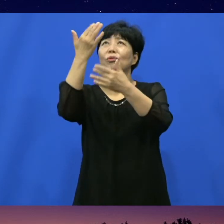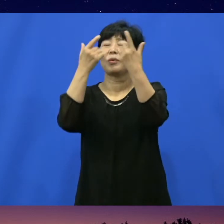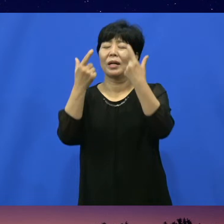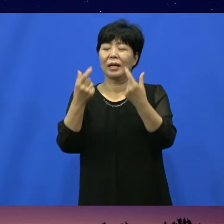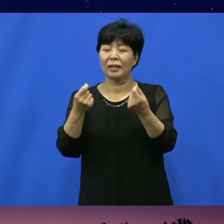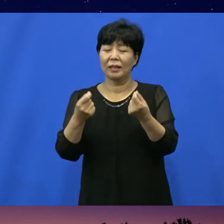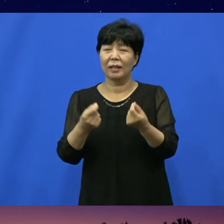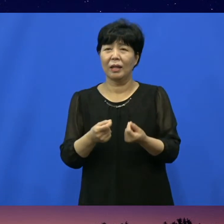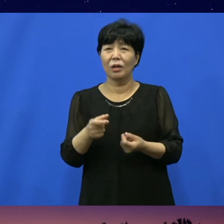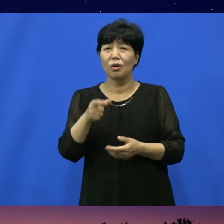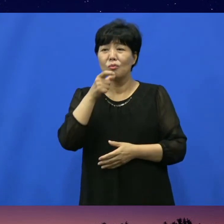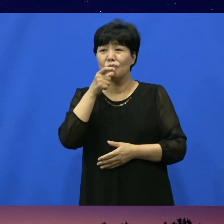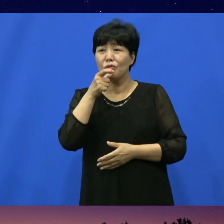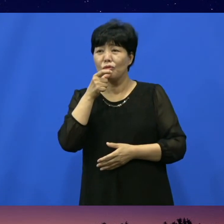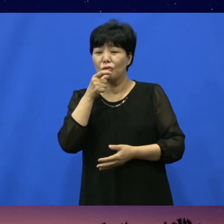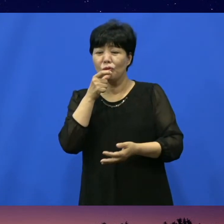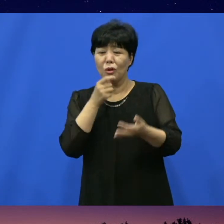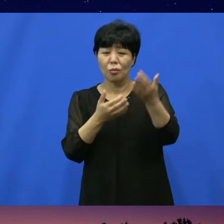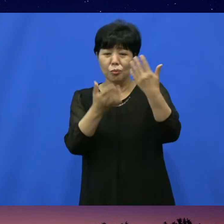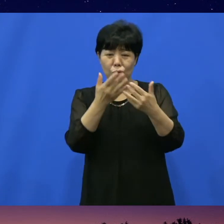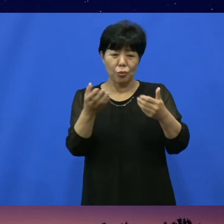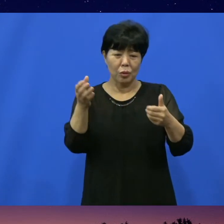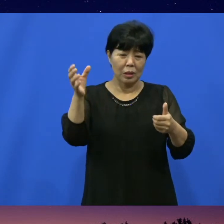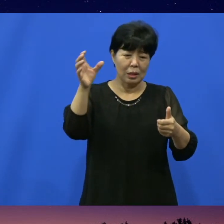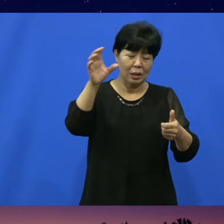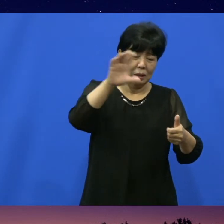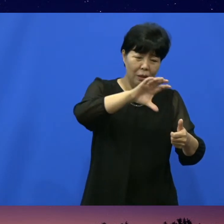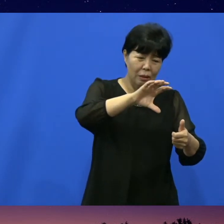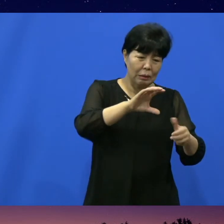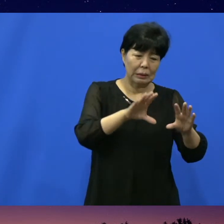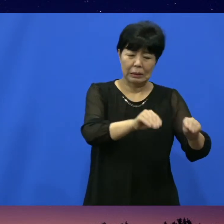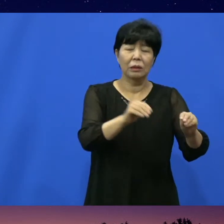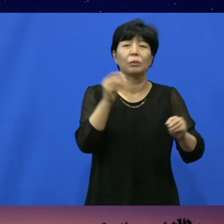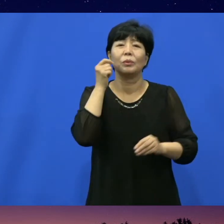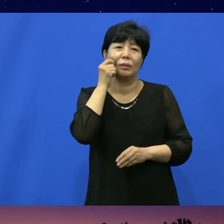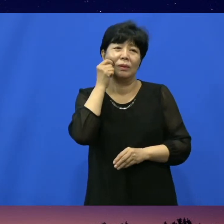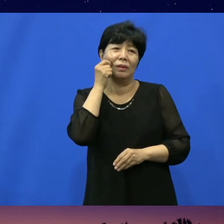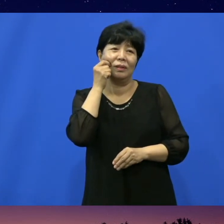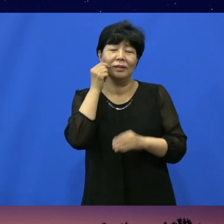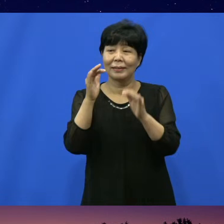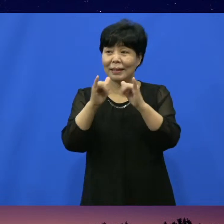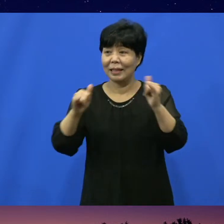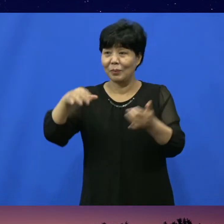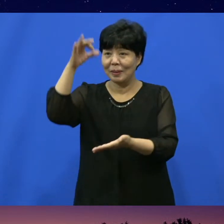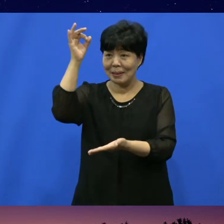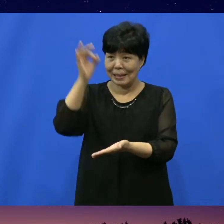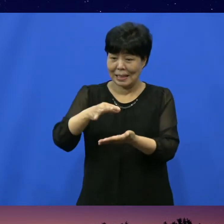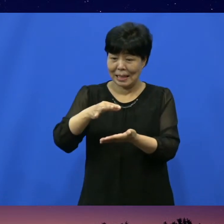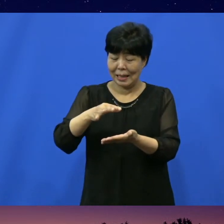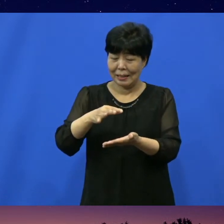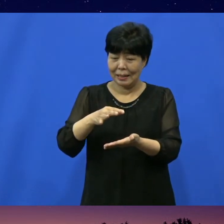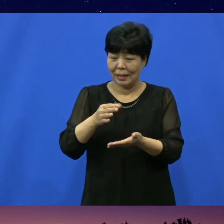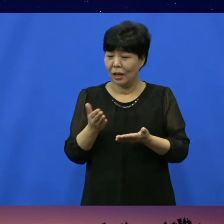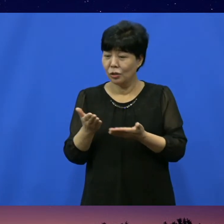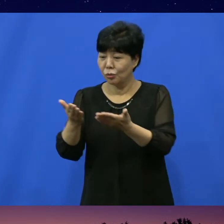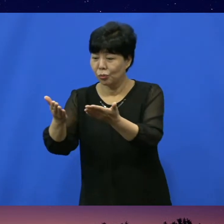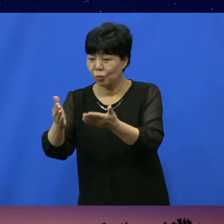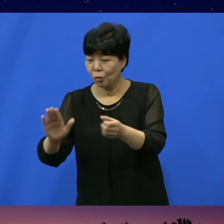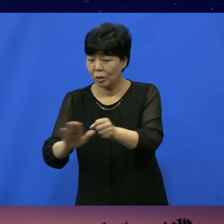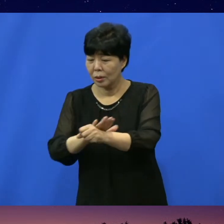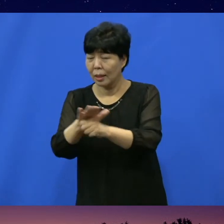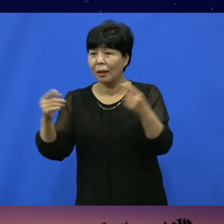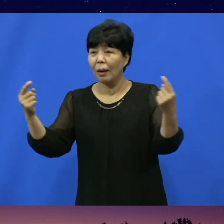못하겠고 홍수라도 삼키지 못하나니 사람이 그의 온 가산을 다 주고 사랑과 바꾸려 할지라도